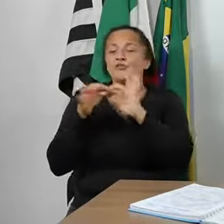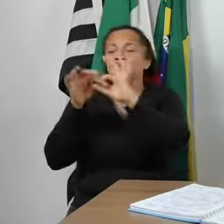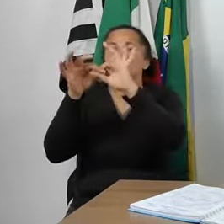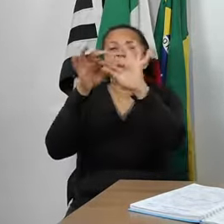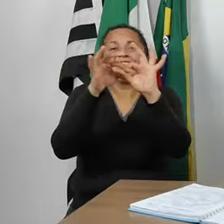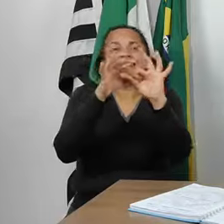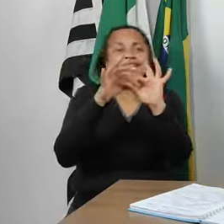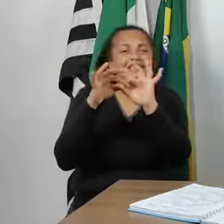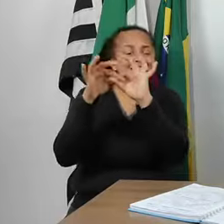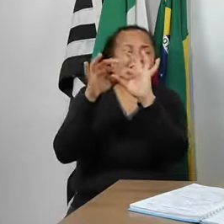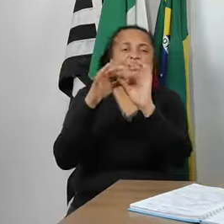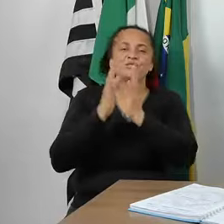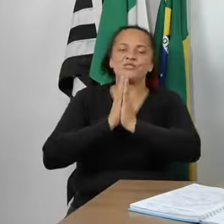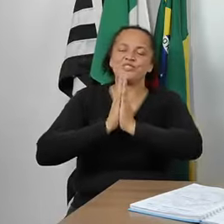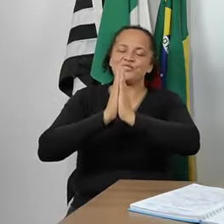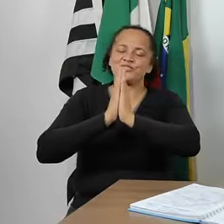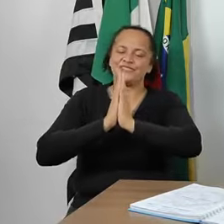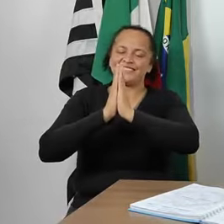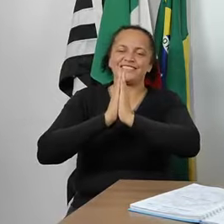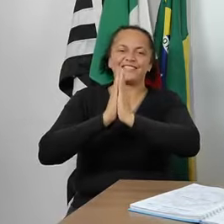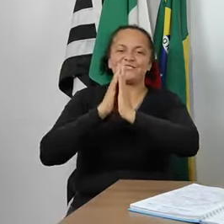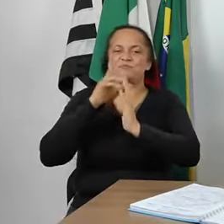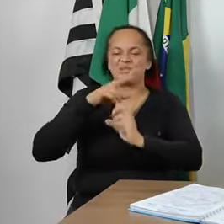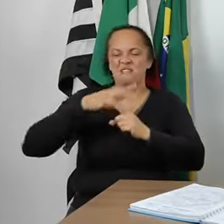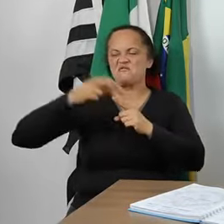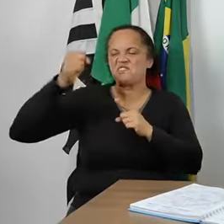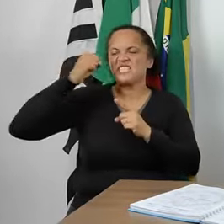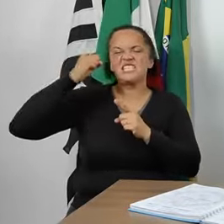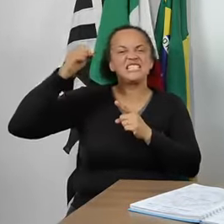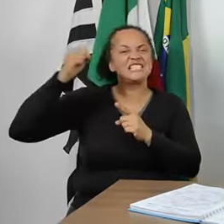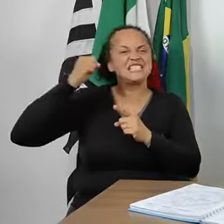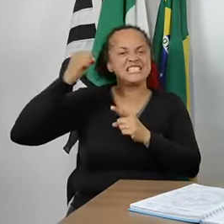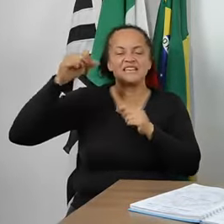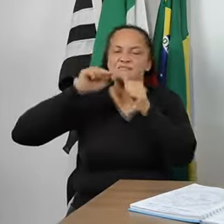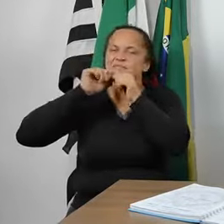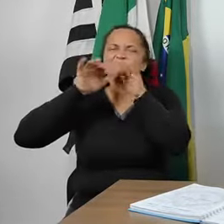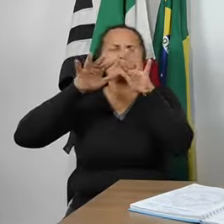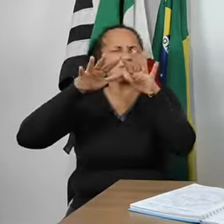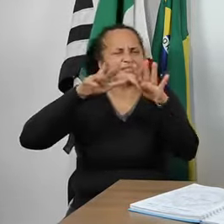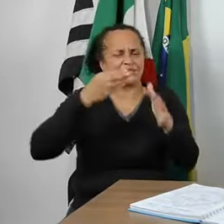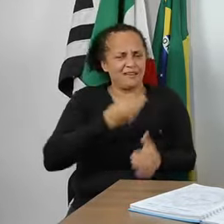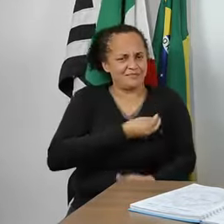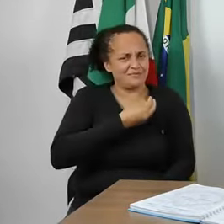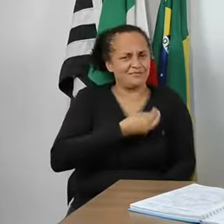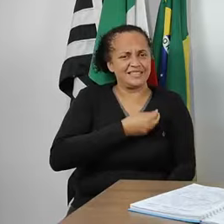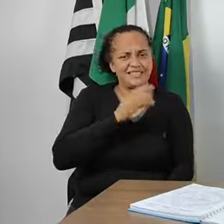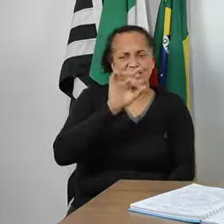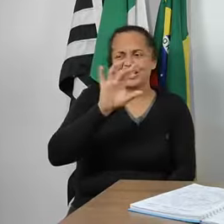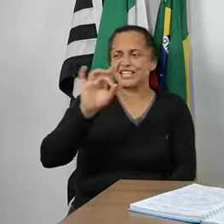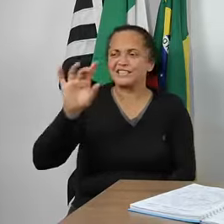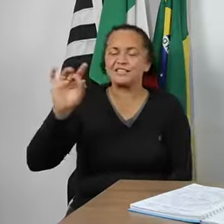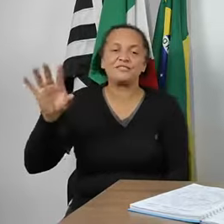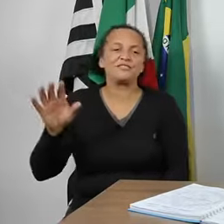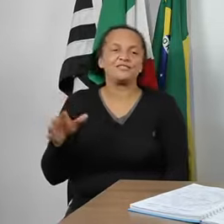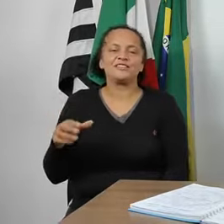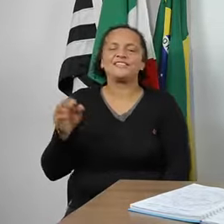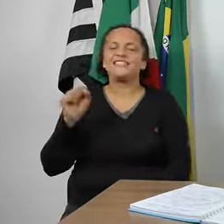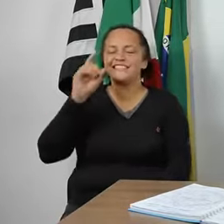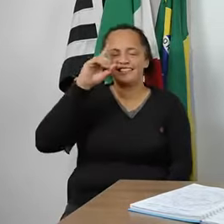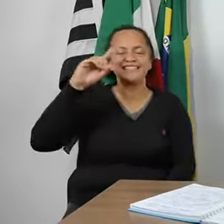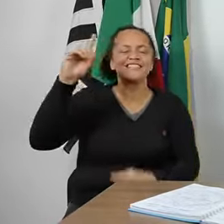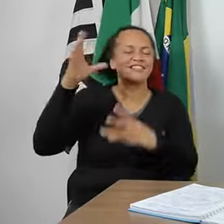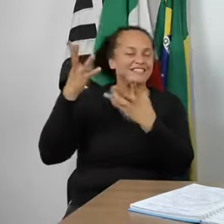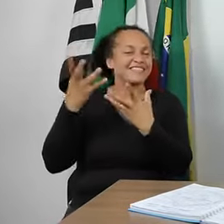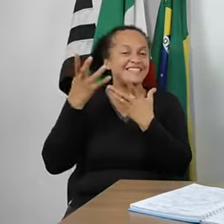unir um com o outro em oração para vencer suas lutas, para abençoar a vida do outro. Então é tremendo, é glorioso, é isso que Deus espera, que nós